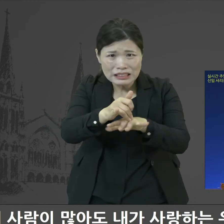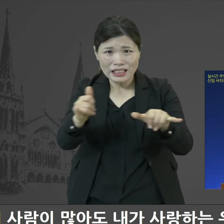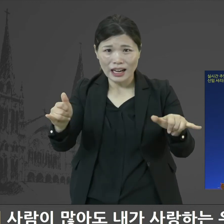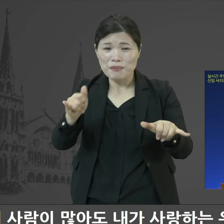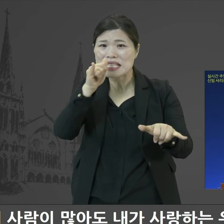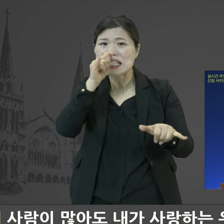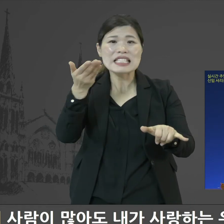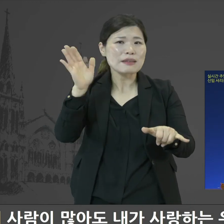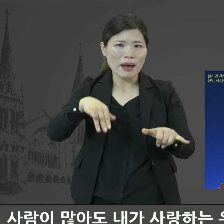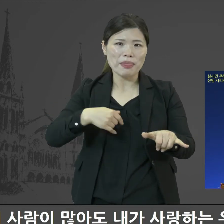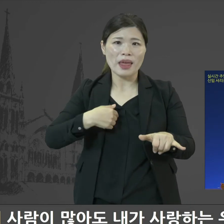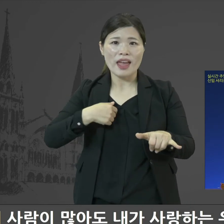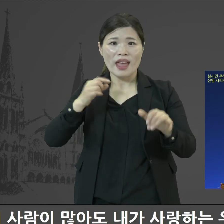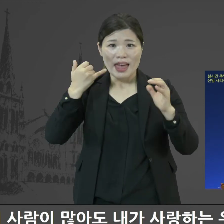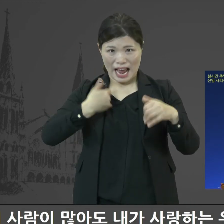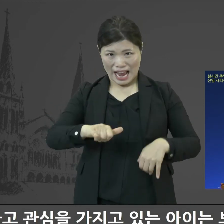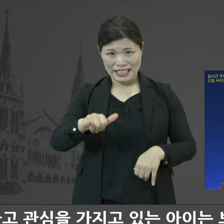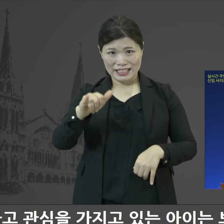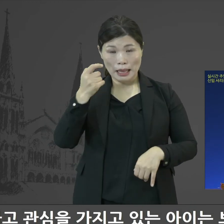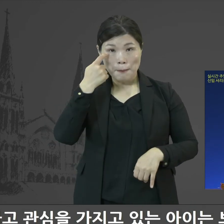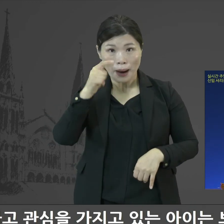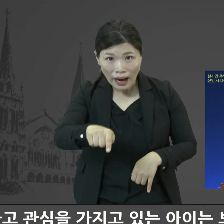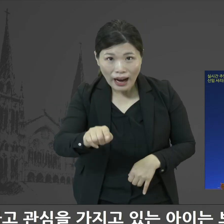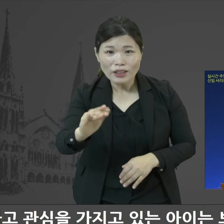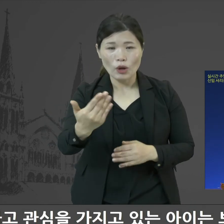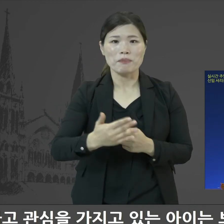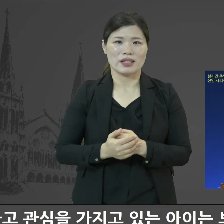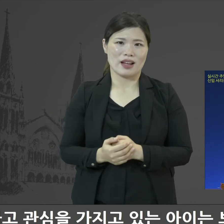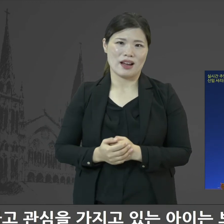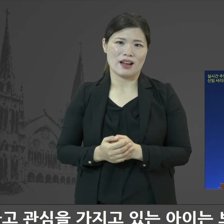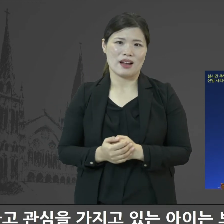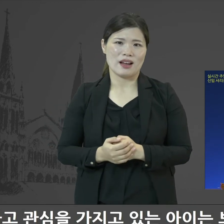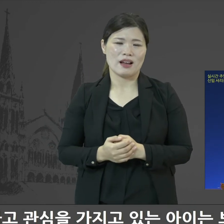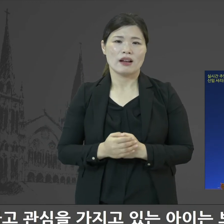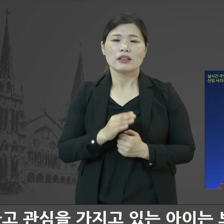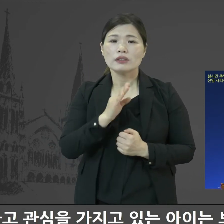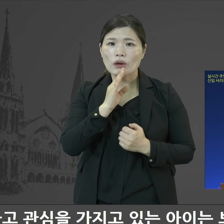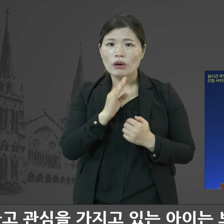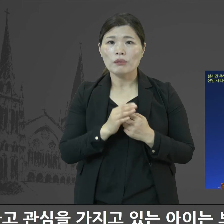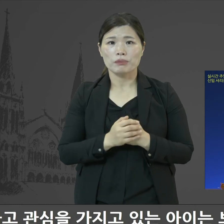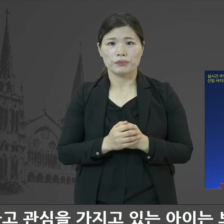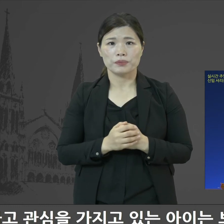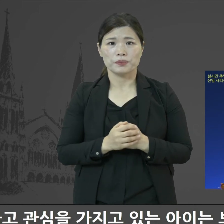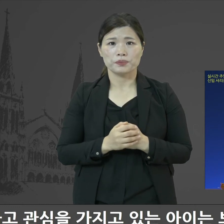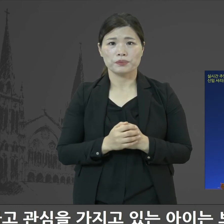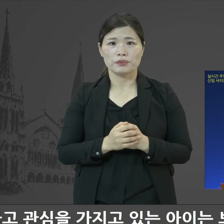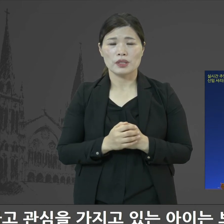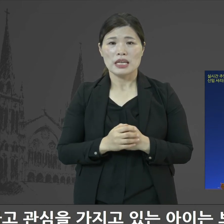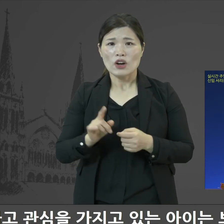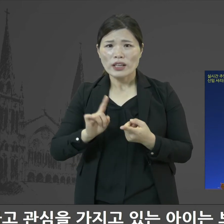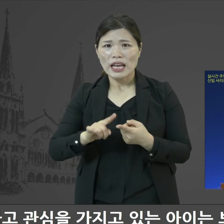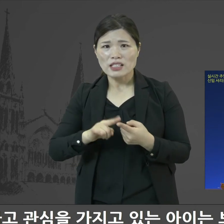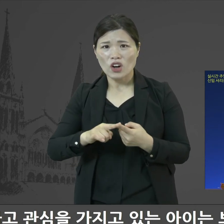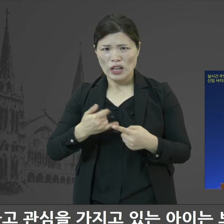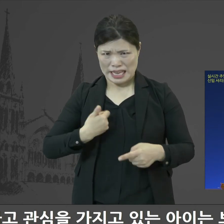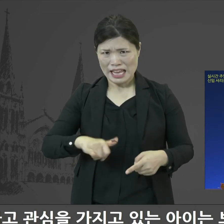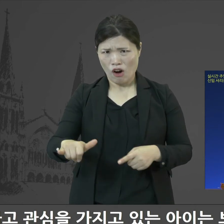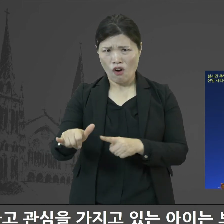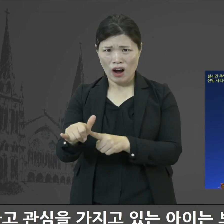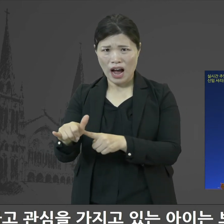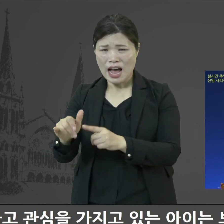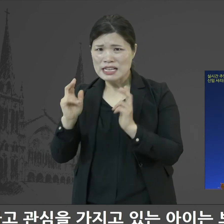있습니다. 그 아이는 여러분 때로는 화려한 환경이나 장난감 이런 것에 그의 마음 빼앗길 수